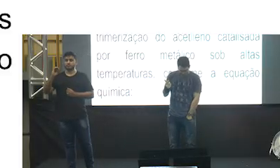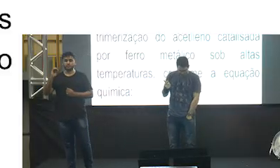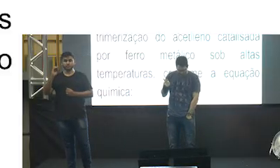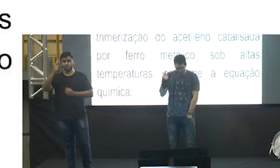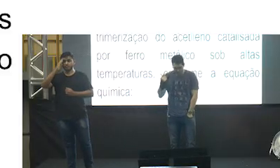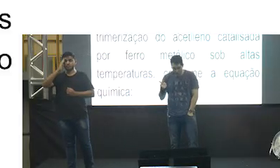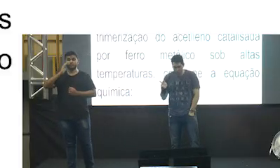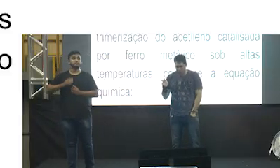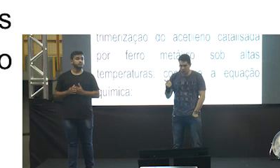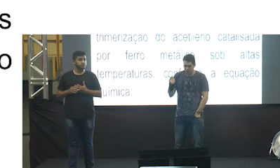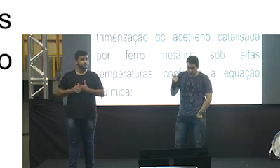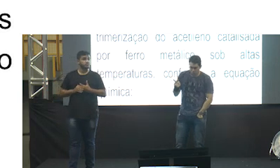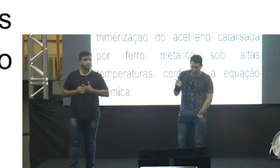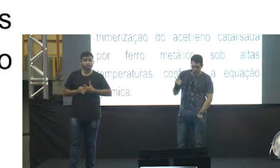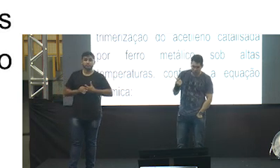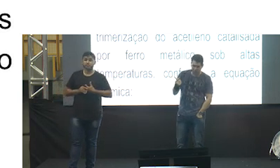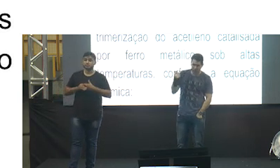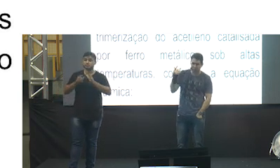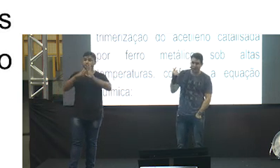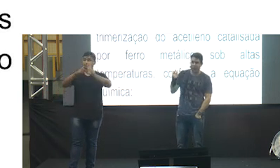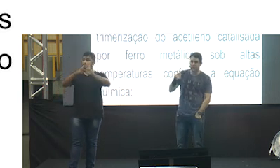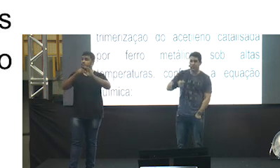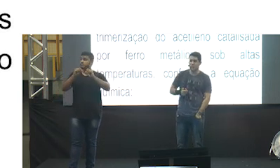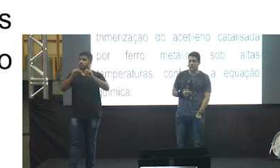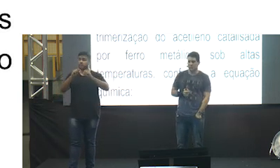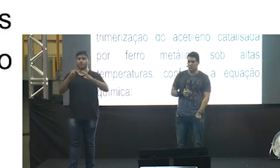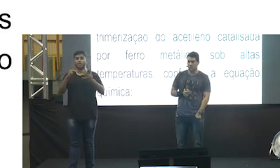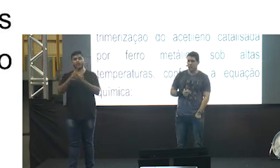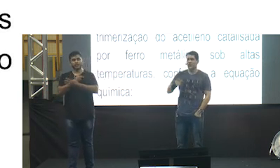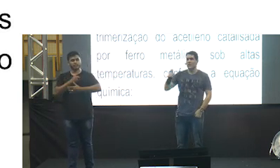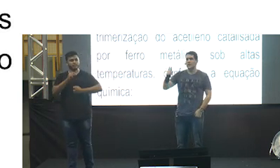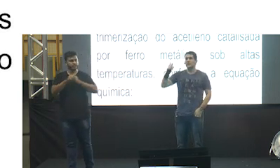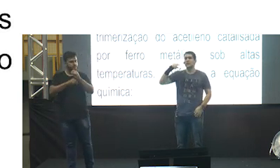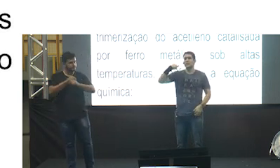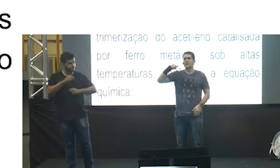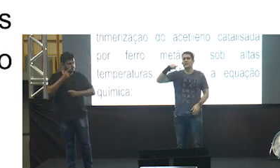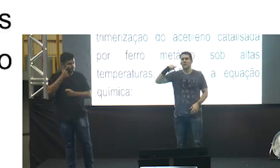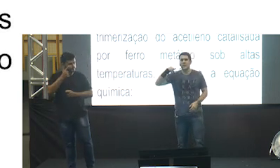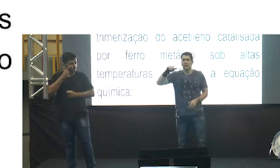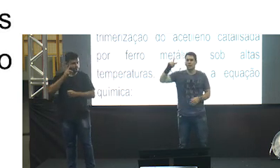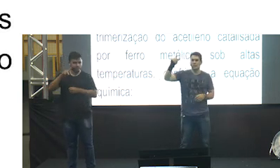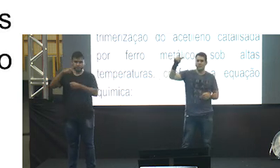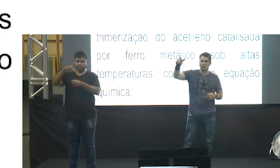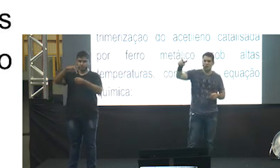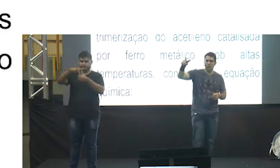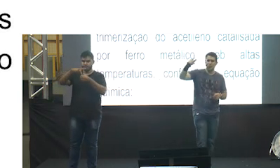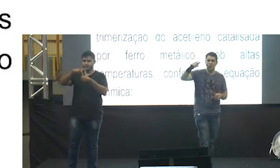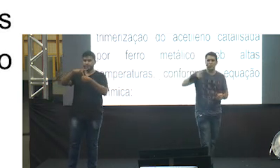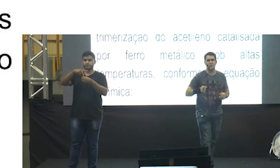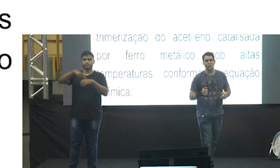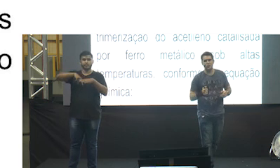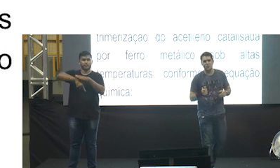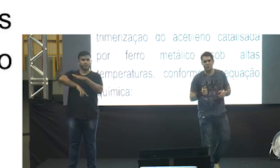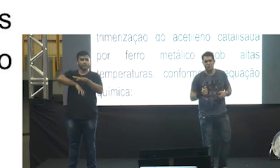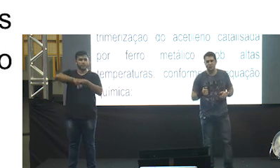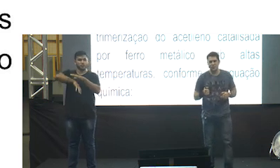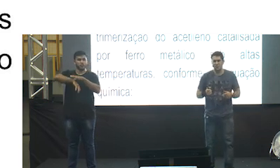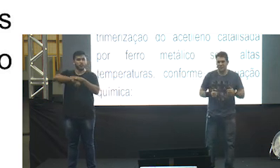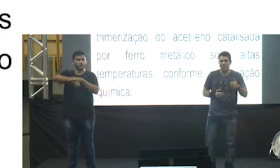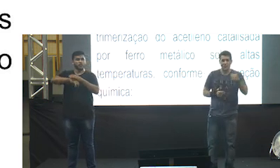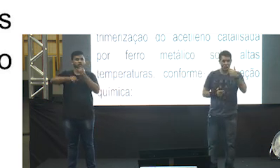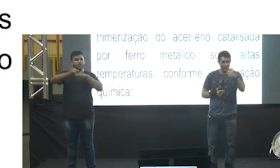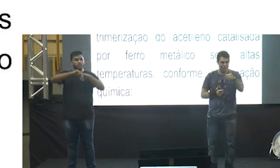indústria química, é obtido industrialmente pela destilação do petróleo. Destilação, galera, processo químico ou processo